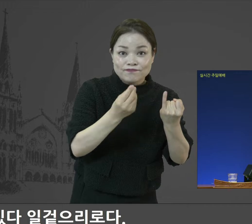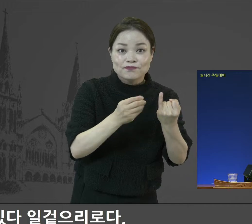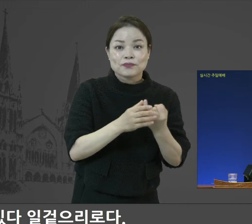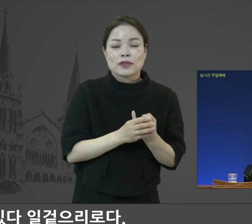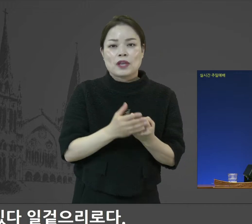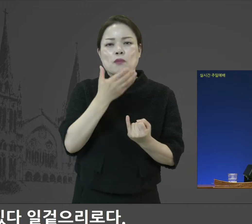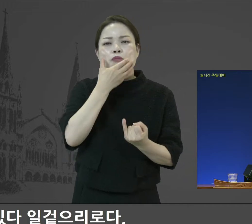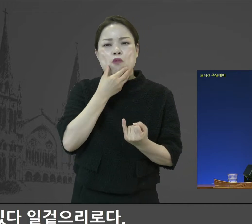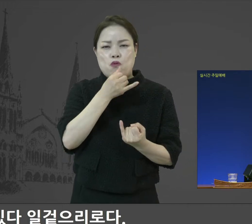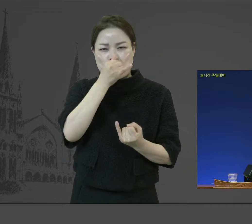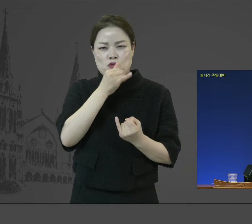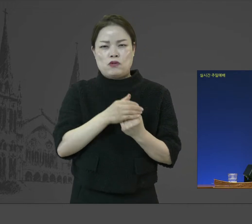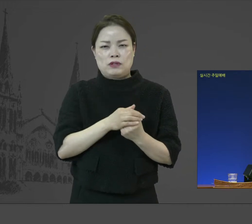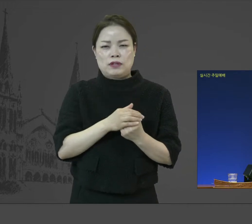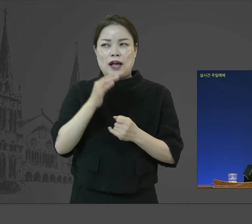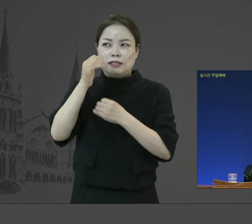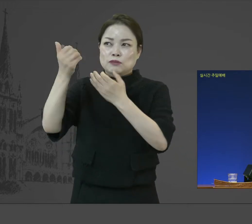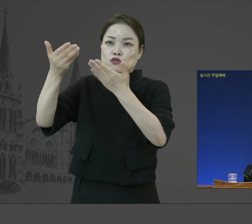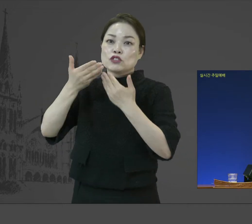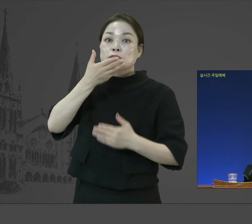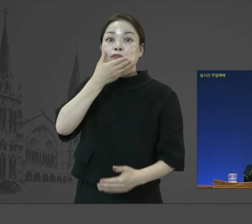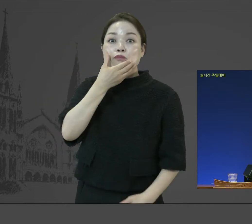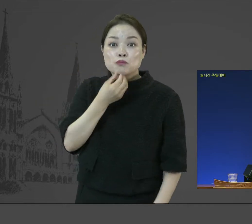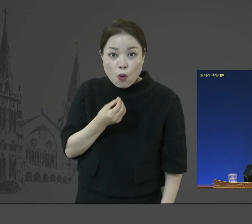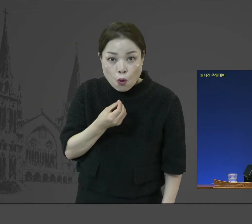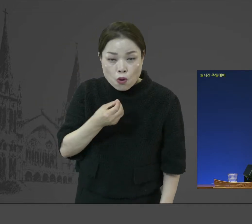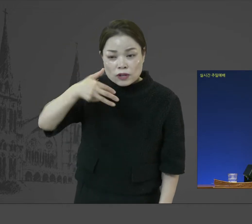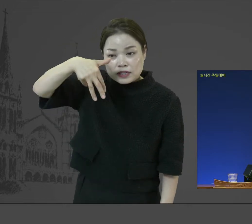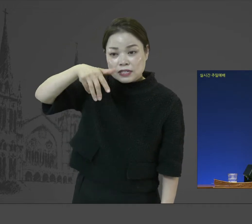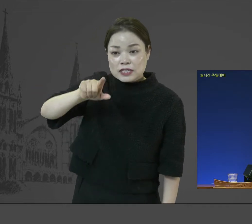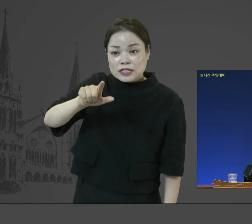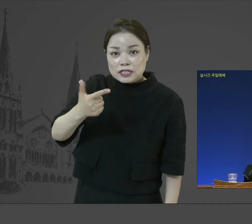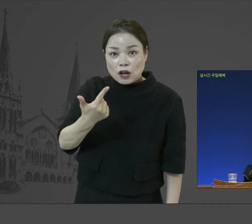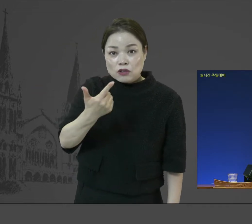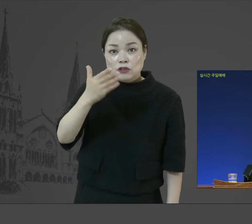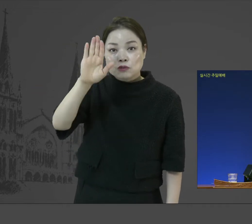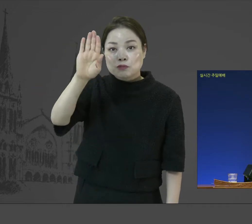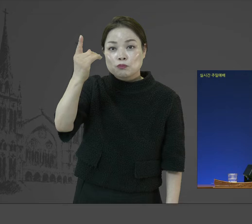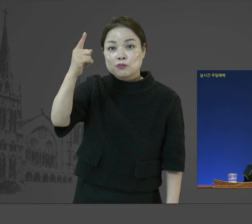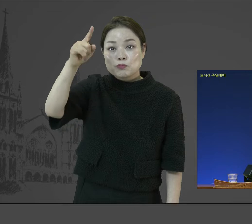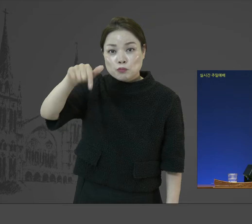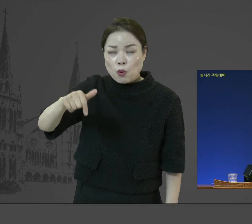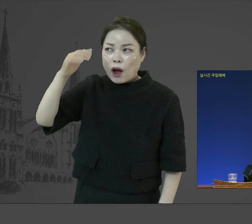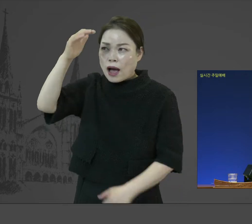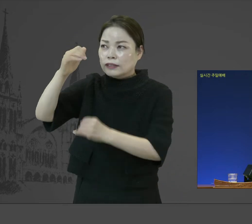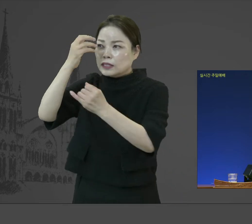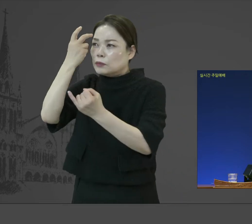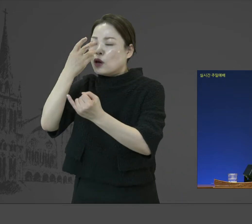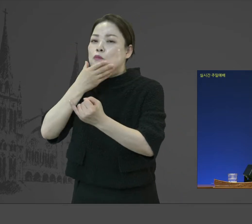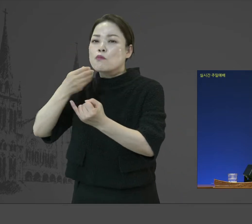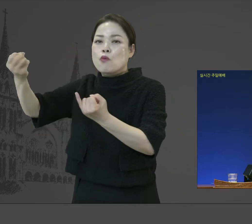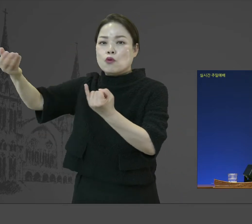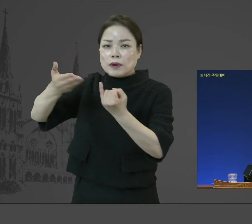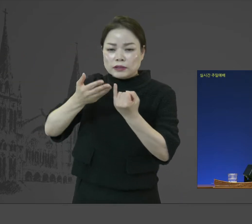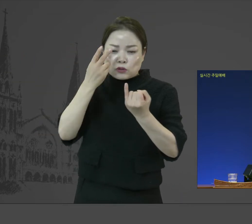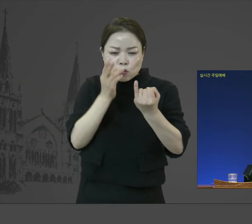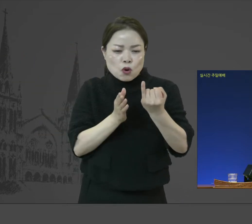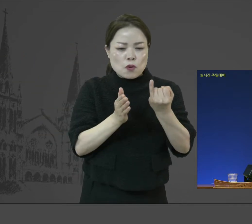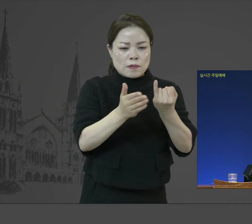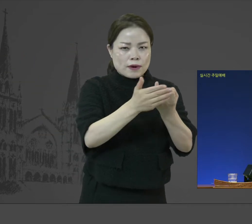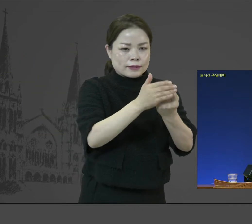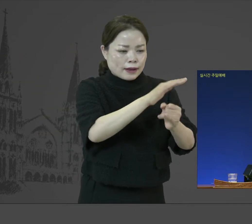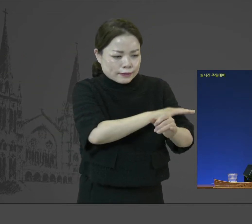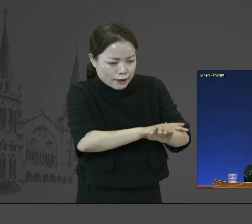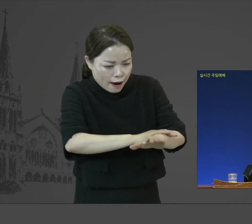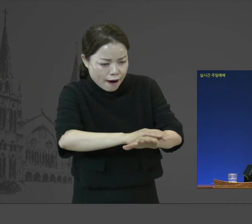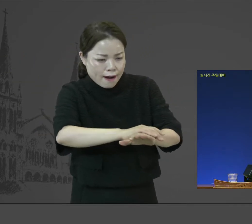이것이 복이라 했습니다. 천복, 하나님의 천복의 비결은 돌보심을 받는 겁니다. 내가 잘 되는 것